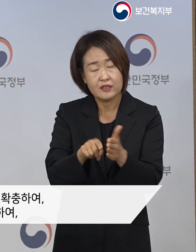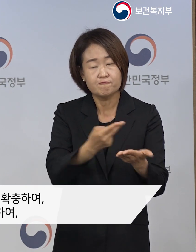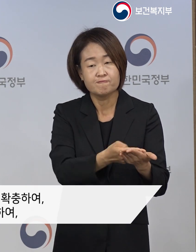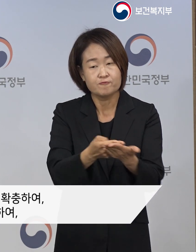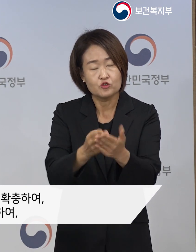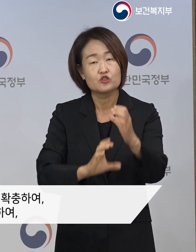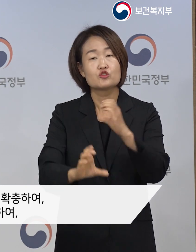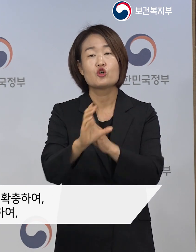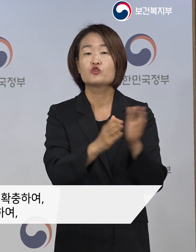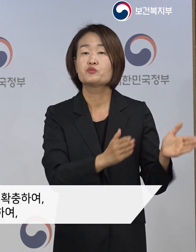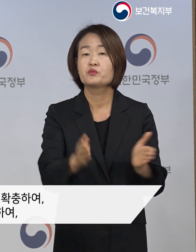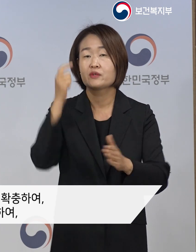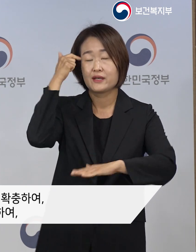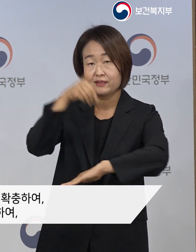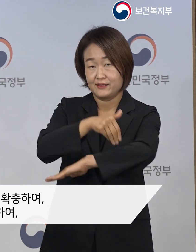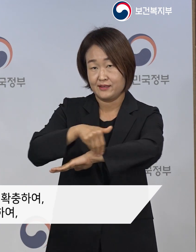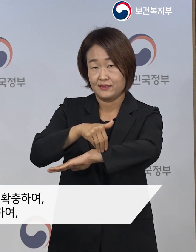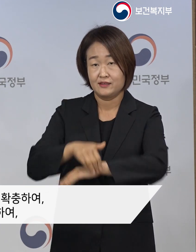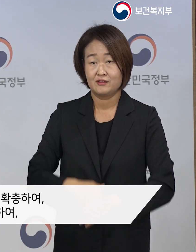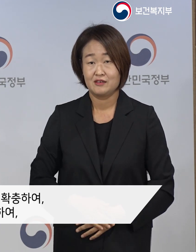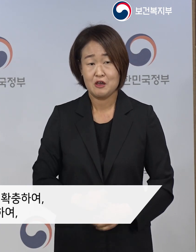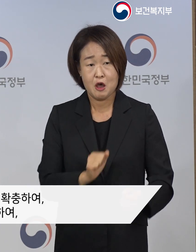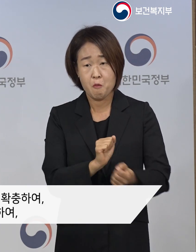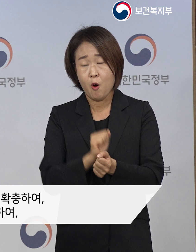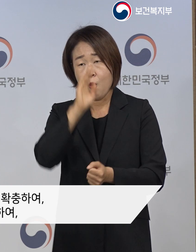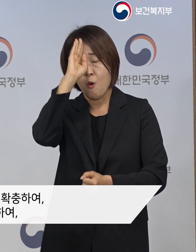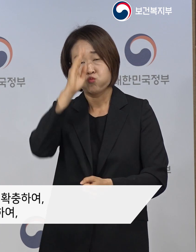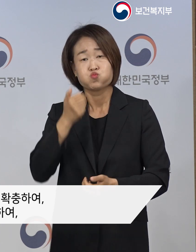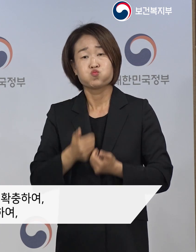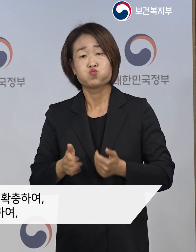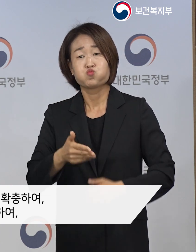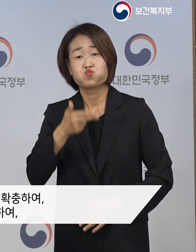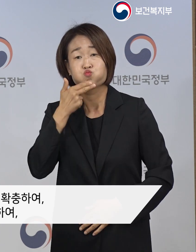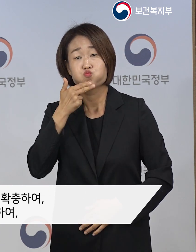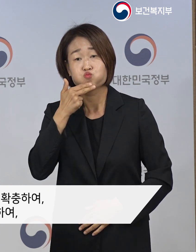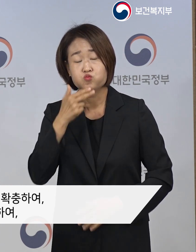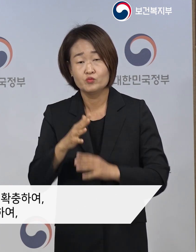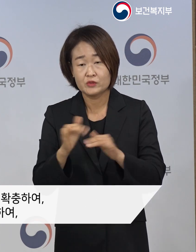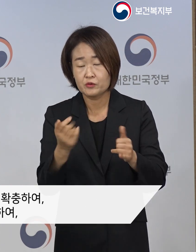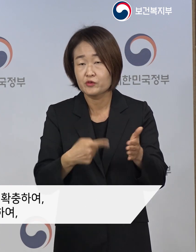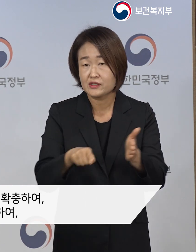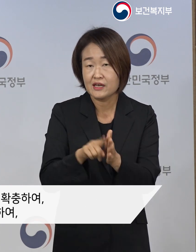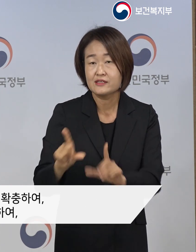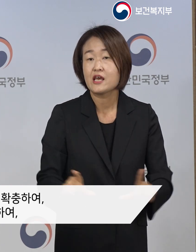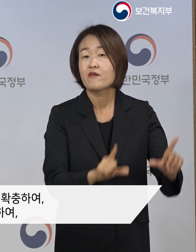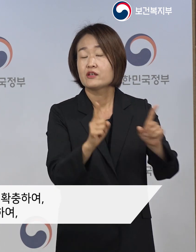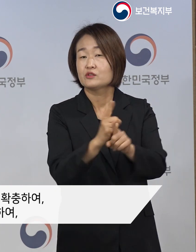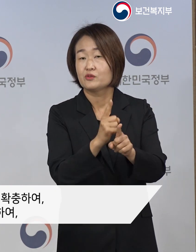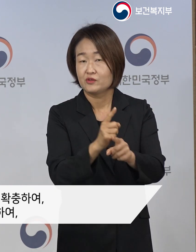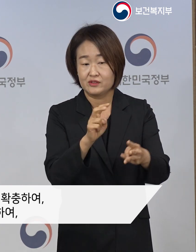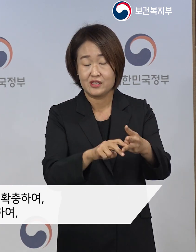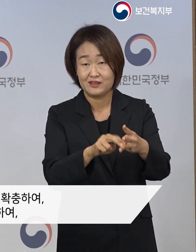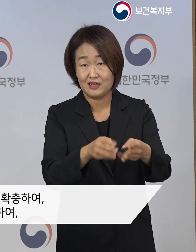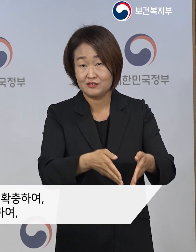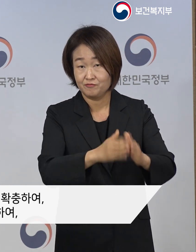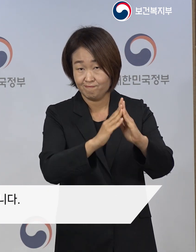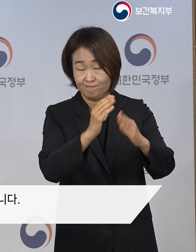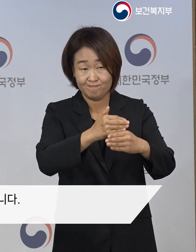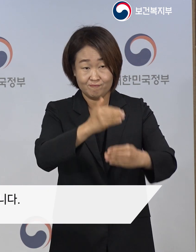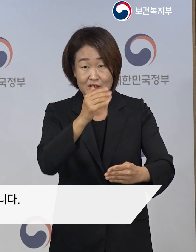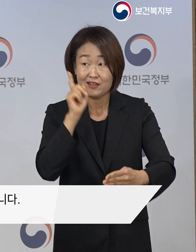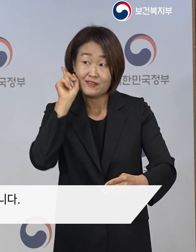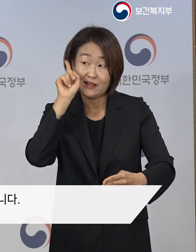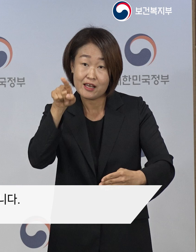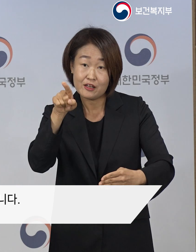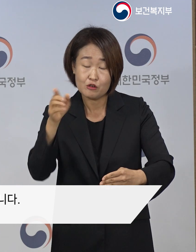경증 무증상 환자를 위한 생활치료센터를 확충하여 내일 개소하는 경기도 교육연수원을 비롯하여